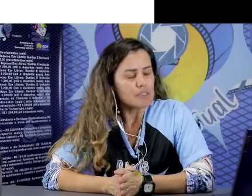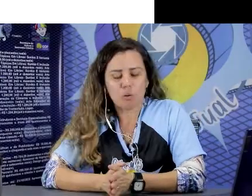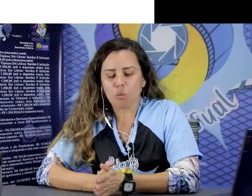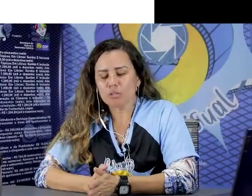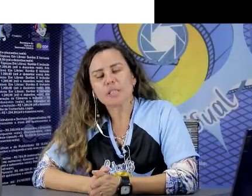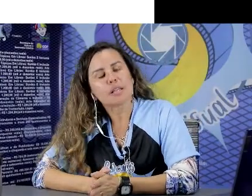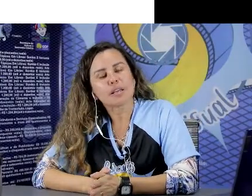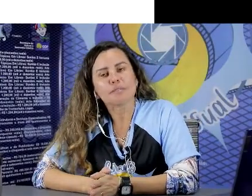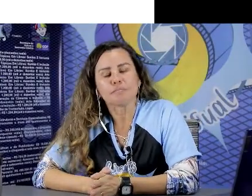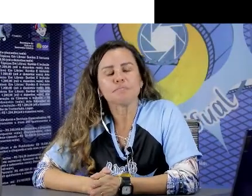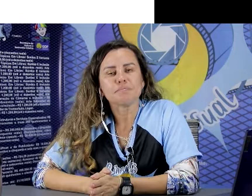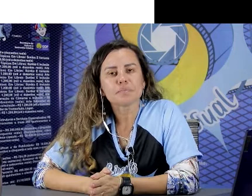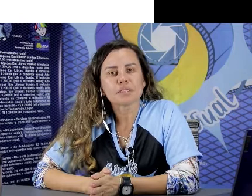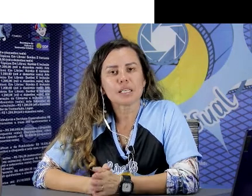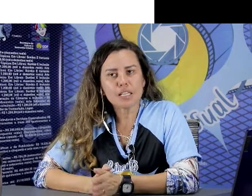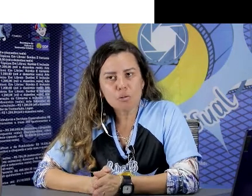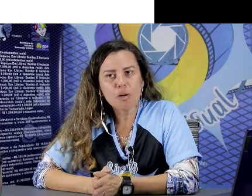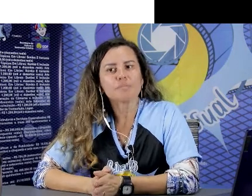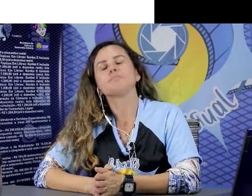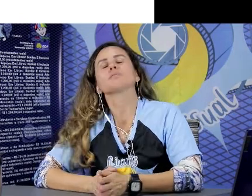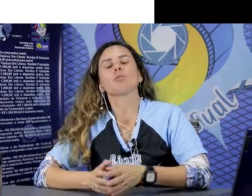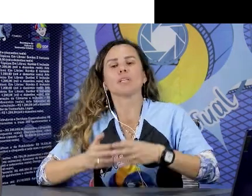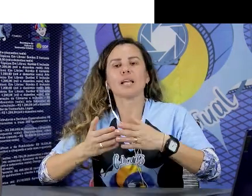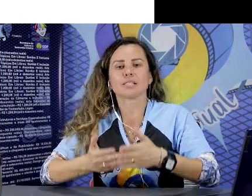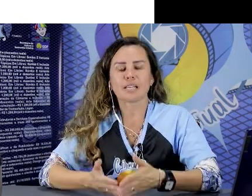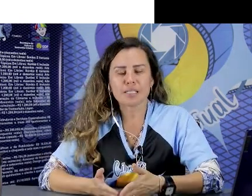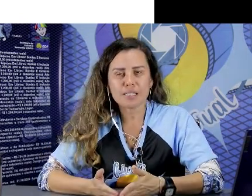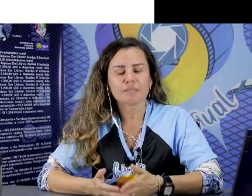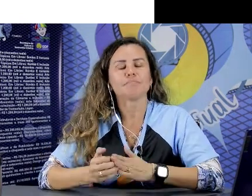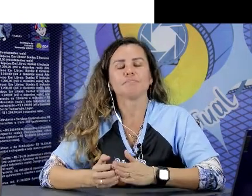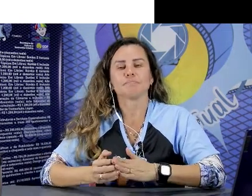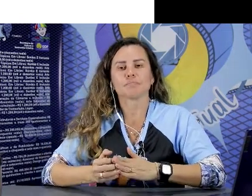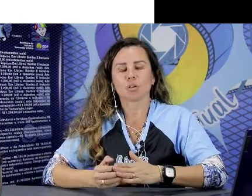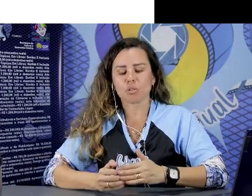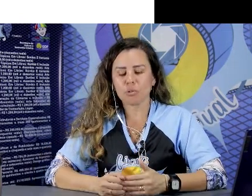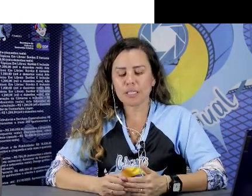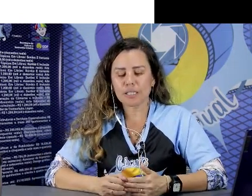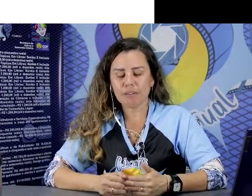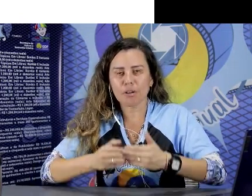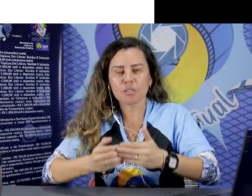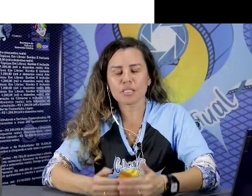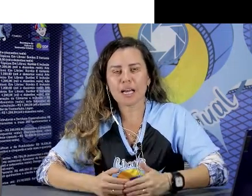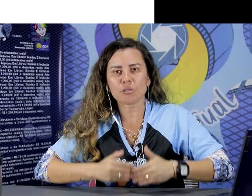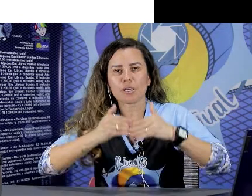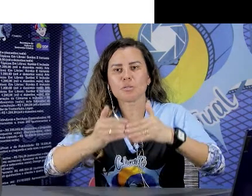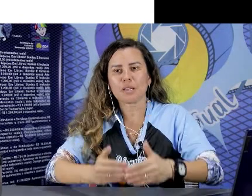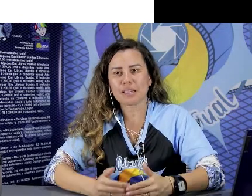Quando ele tem língua, quando ele acessa, quando ele é valorizado,